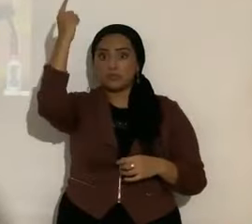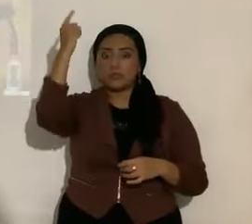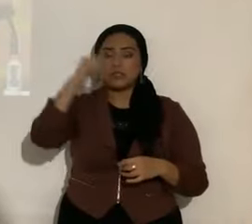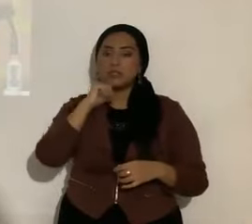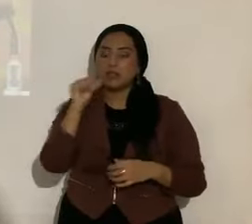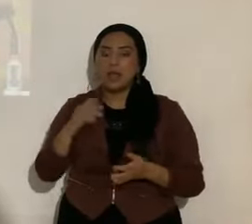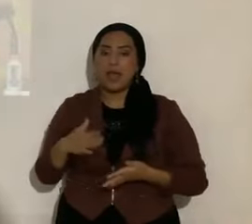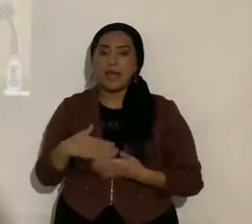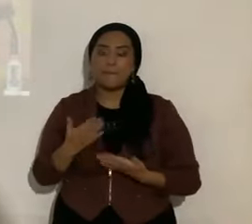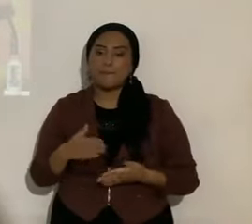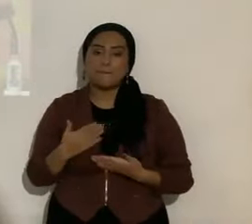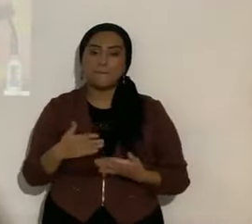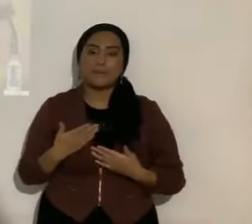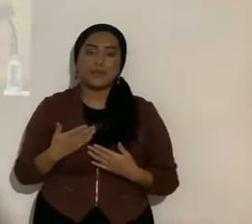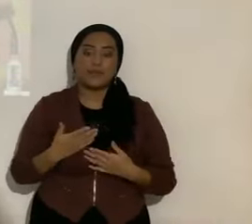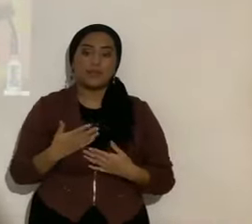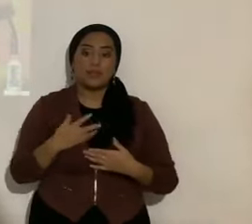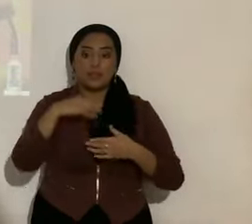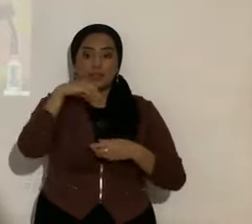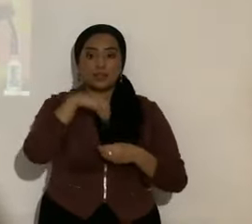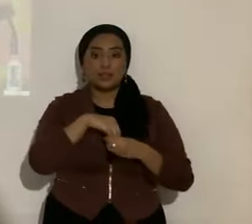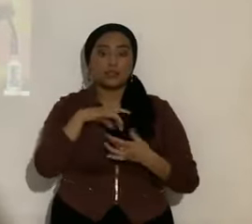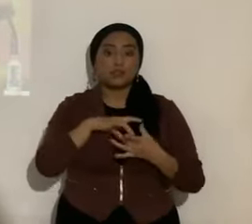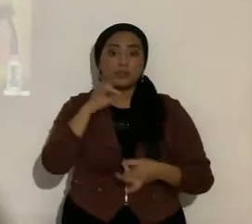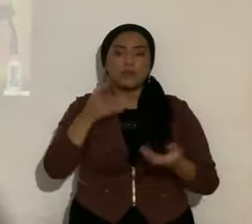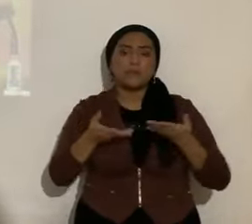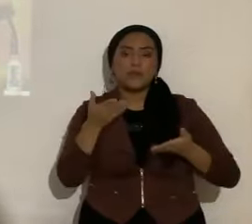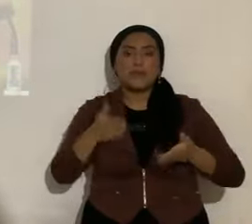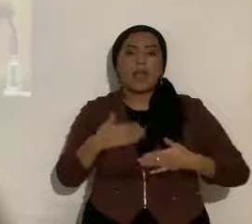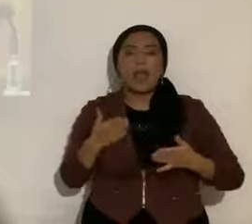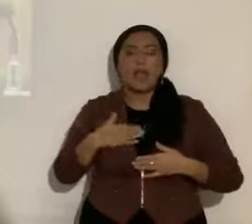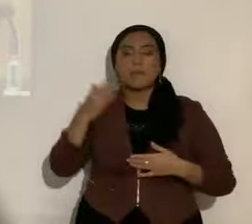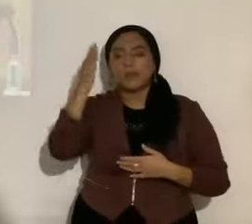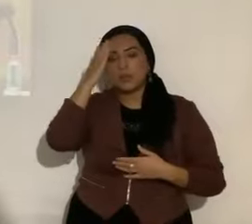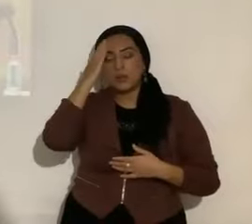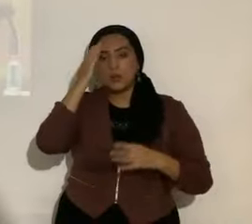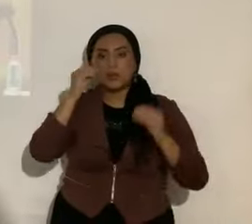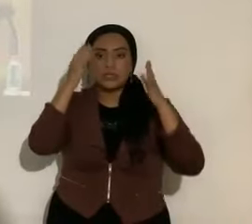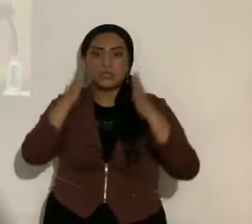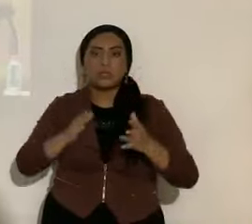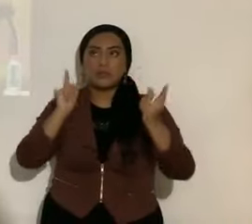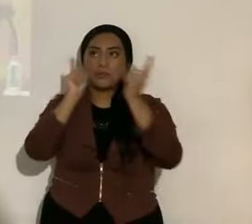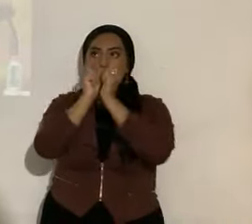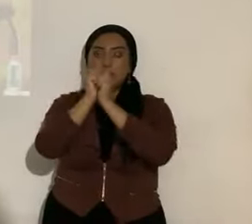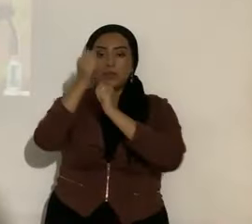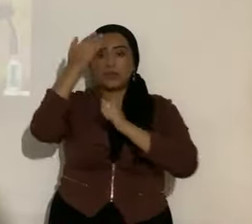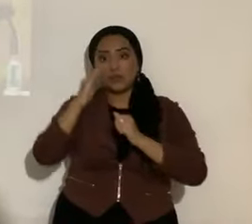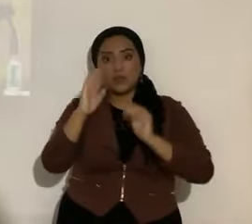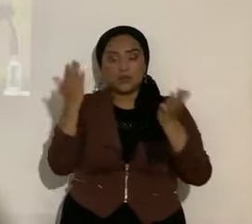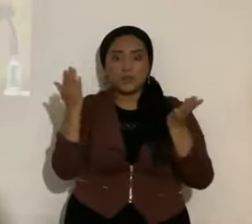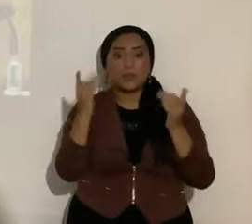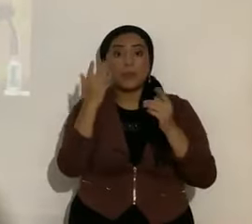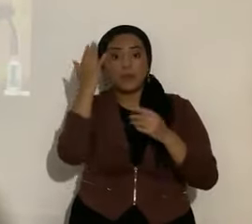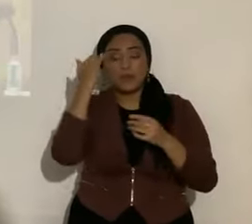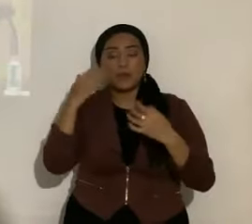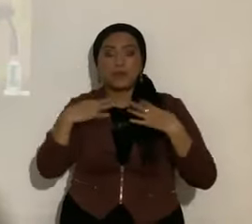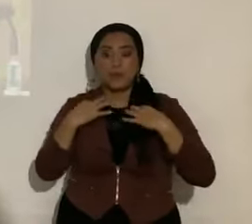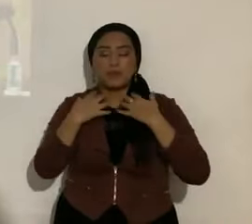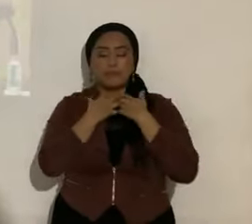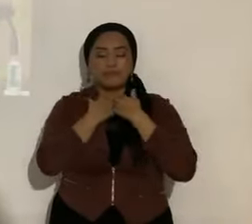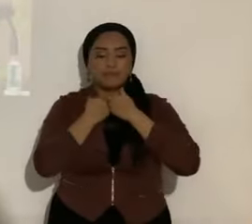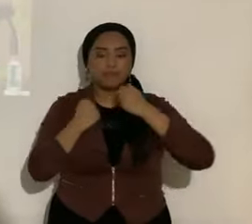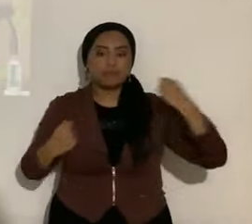alegró. En el fondo de su alma debe haber estado alegre porque sabía que su maestro se iba con el Eterno, pero no se alegró, por eso rasgó sus